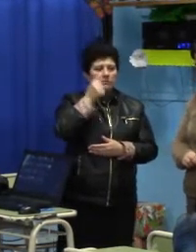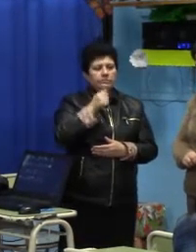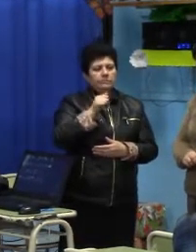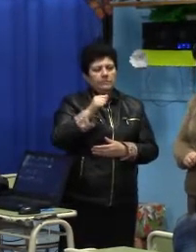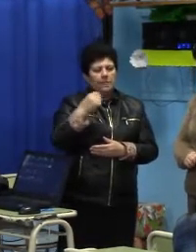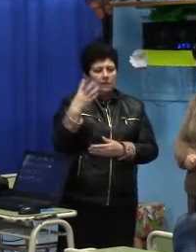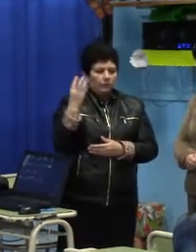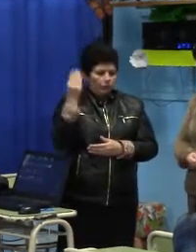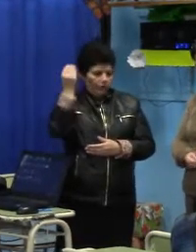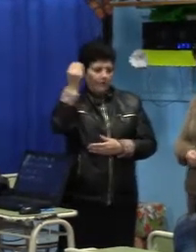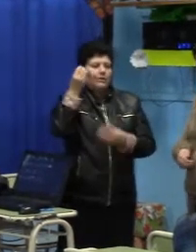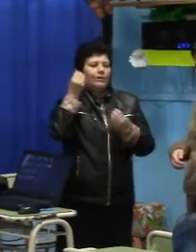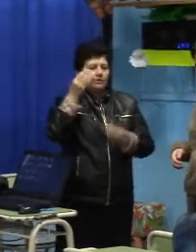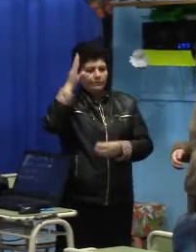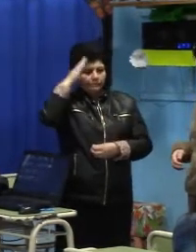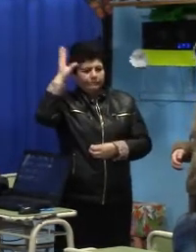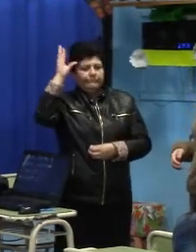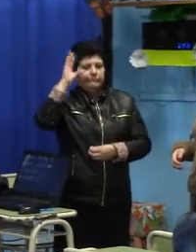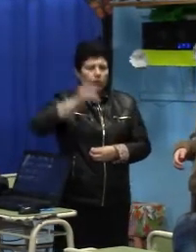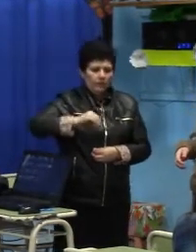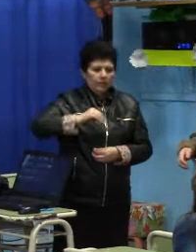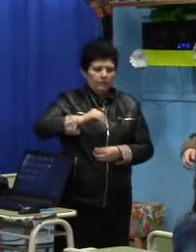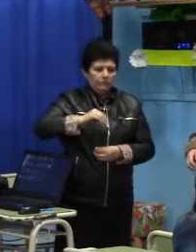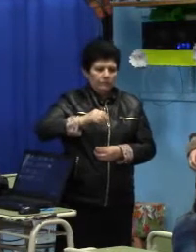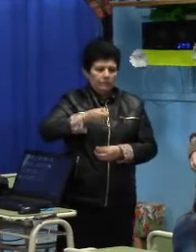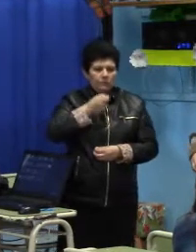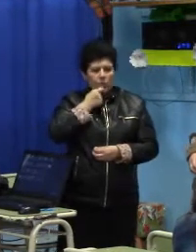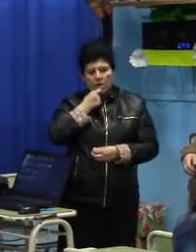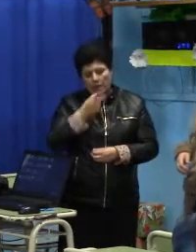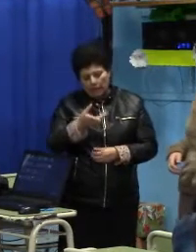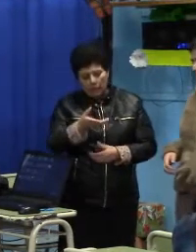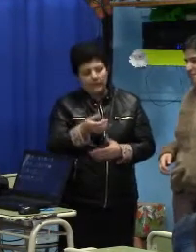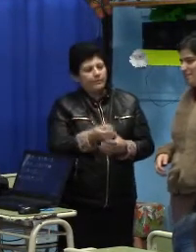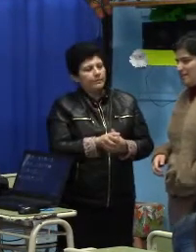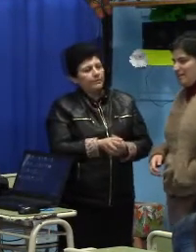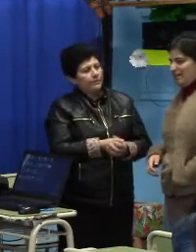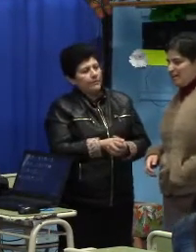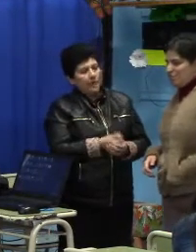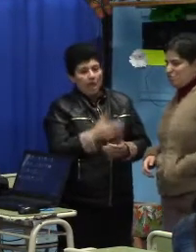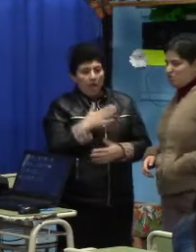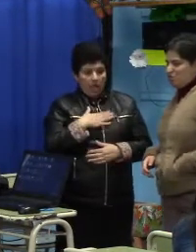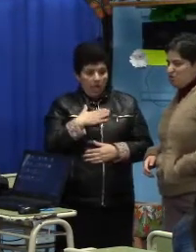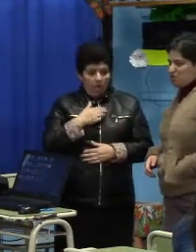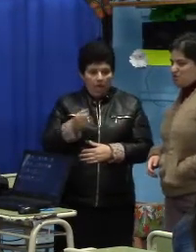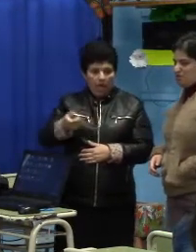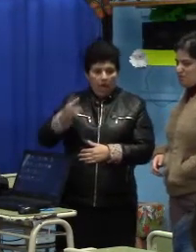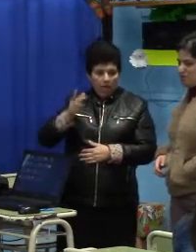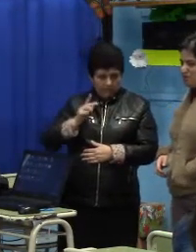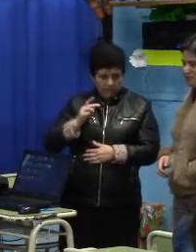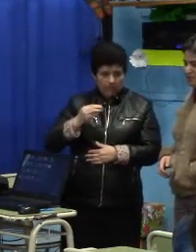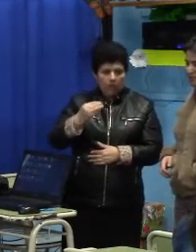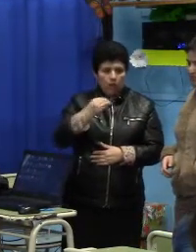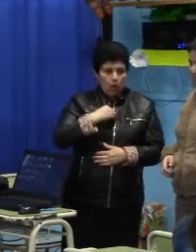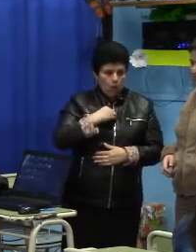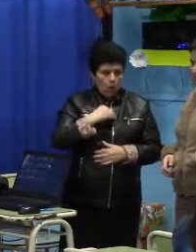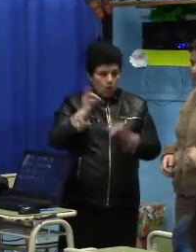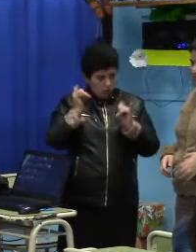olvida de detalles. Por ejemplo, a mí siempre para dar los cultos